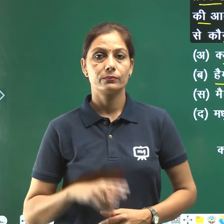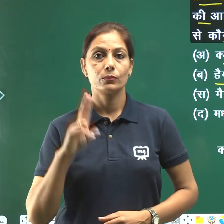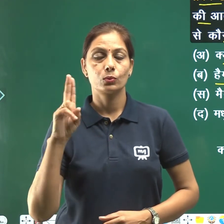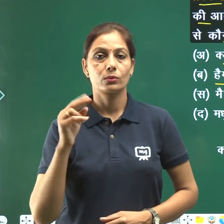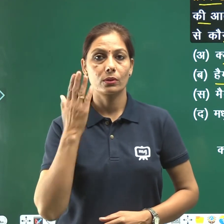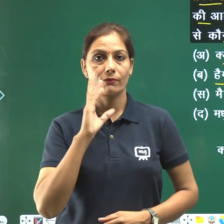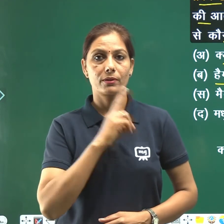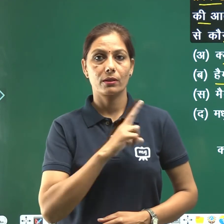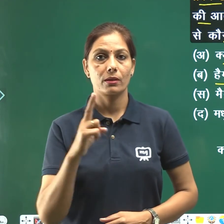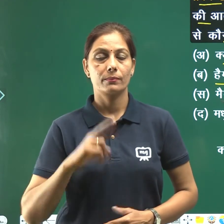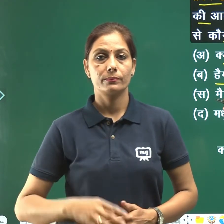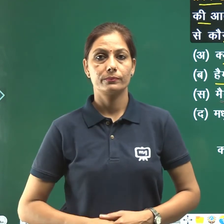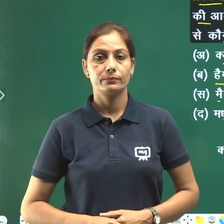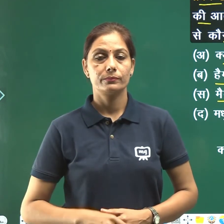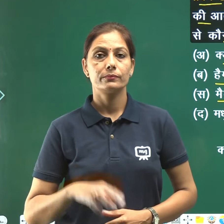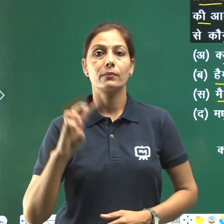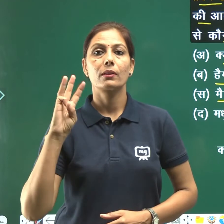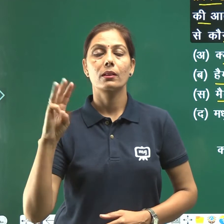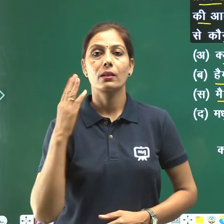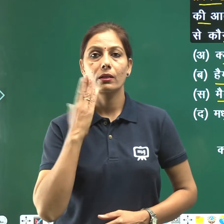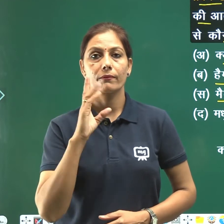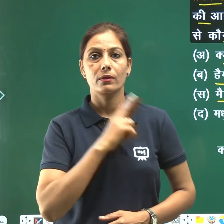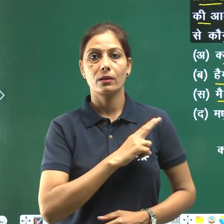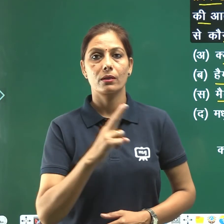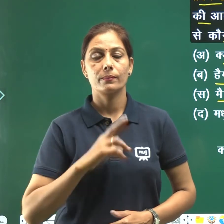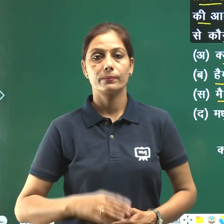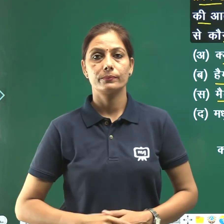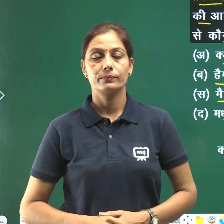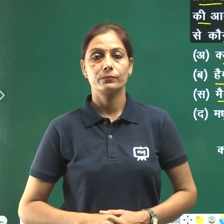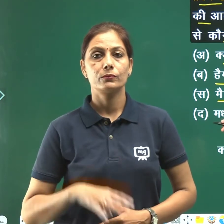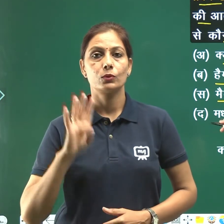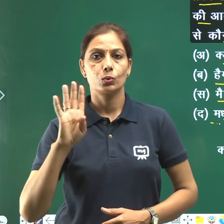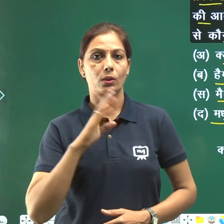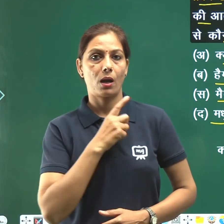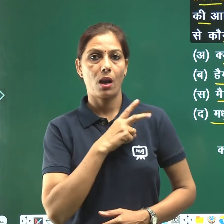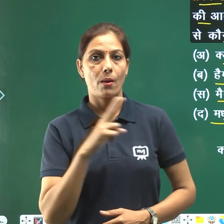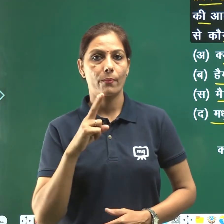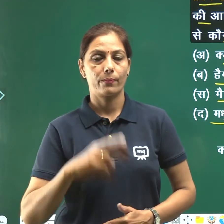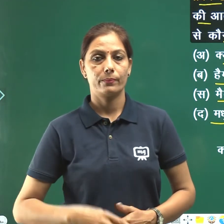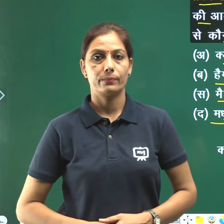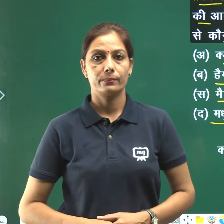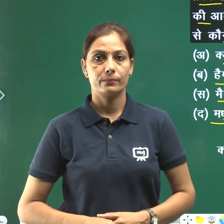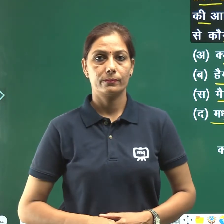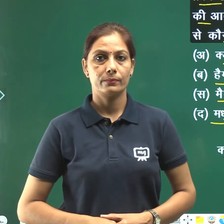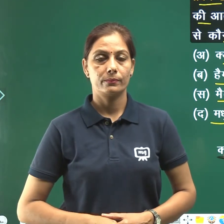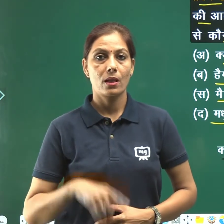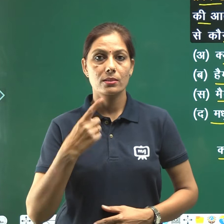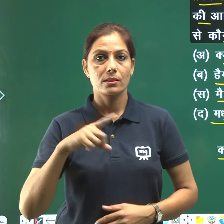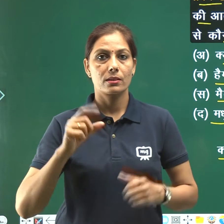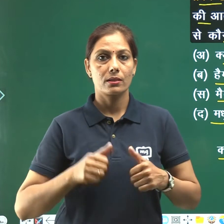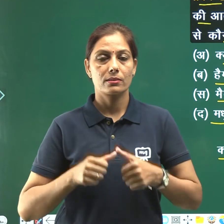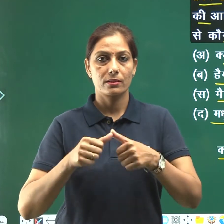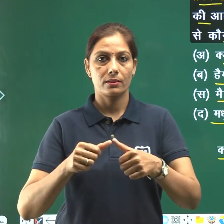दूसरा हेमलेट, तीसरा मैकबेथ, चौथा मधुशाला। सही उत्तर